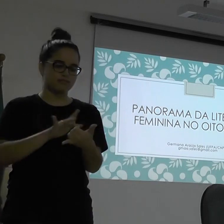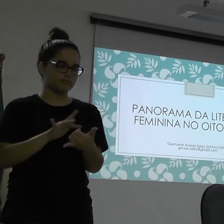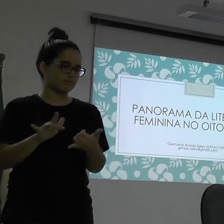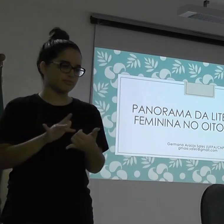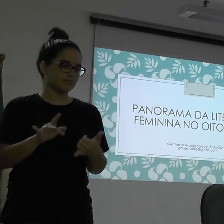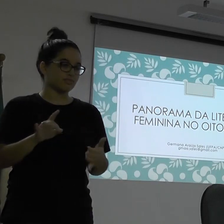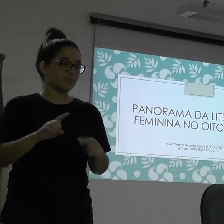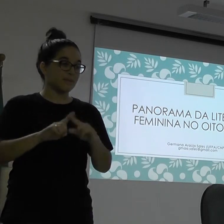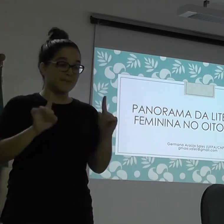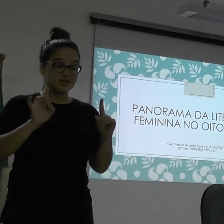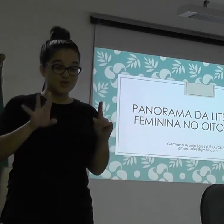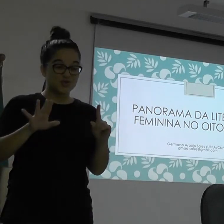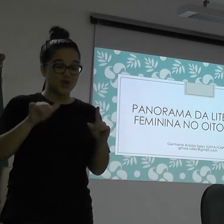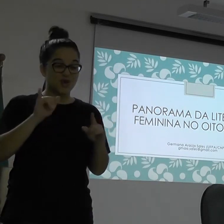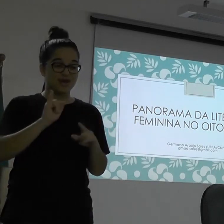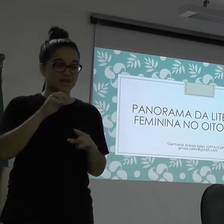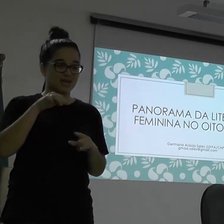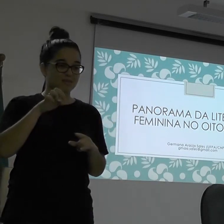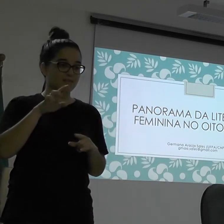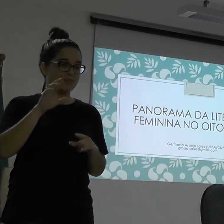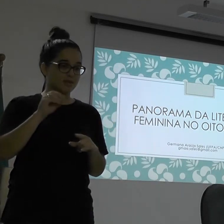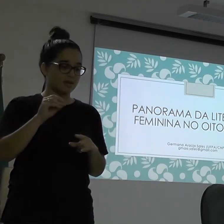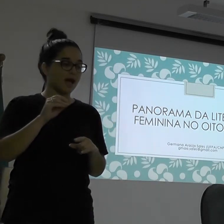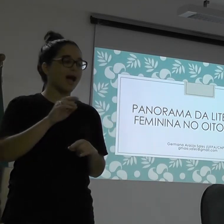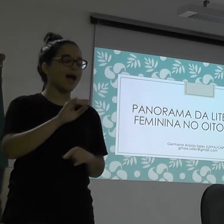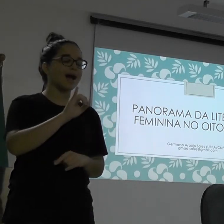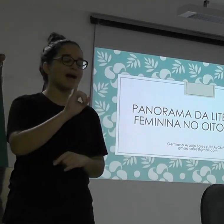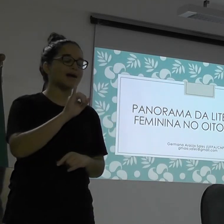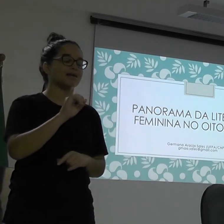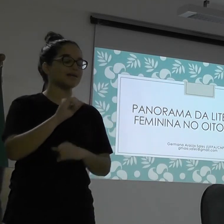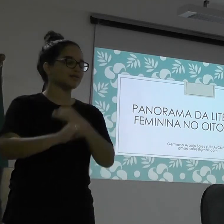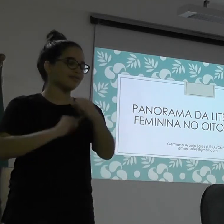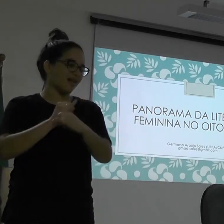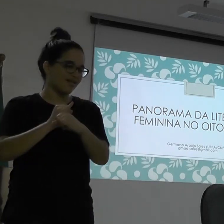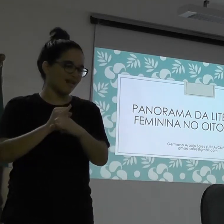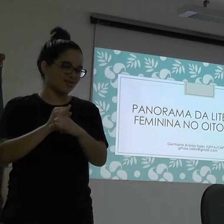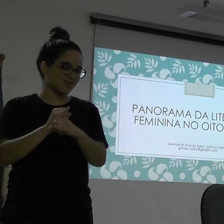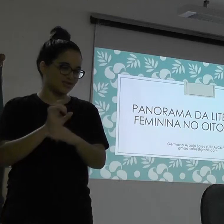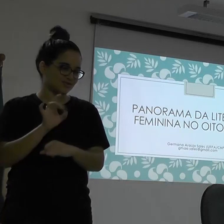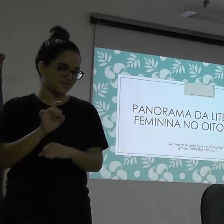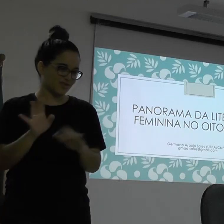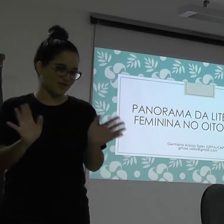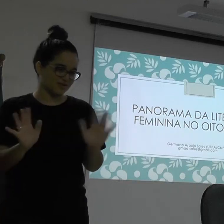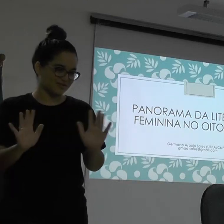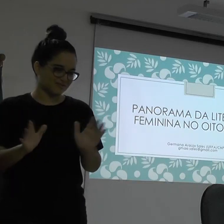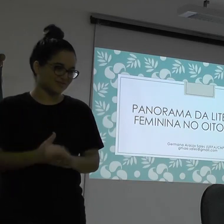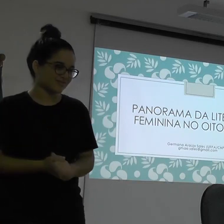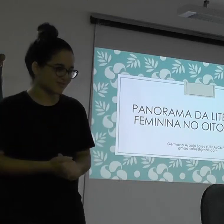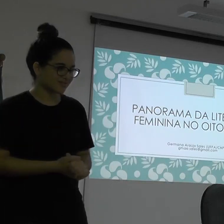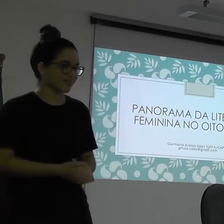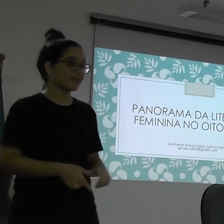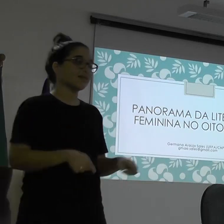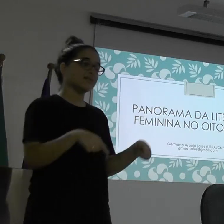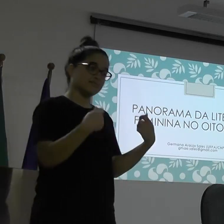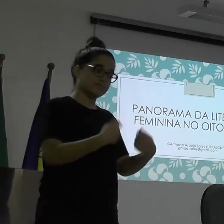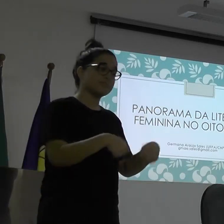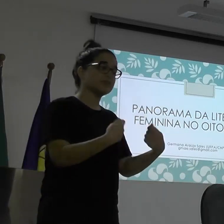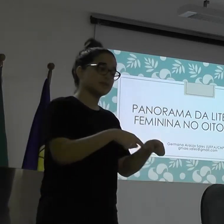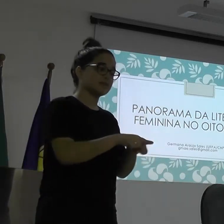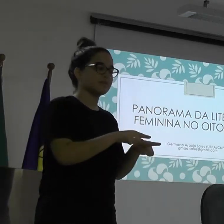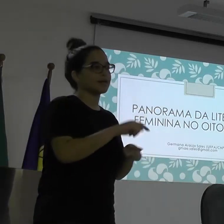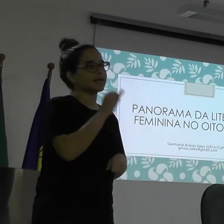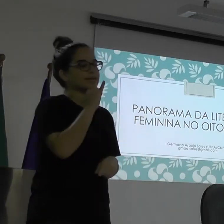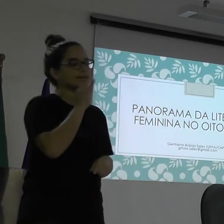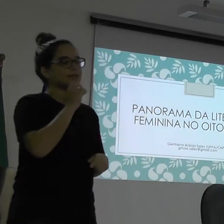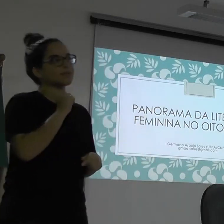dá para ser só na hemeroteca, você tem que ir no arquivo. Porque nem todos os números... Primeiro que você tem que estudar, digamos que você